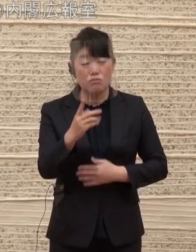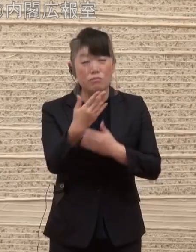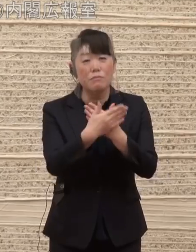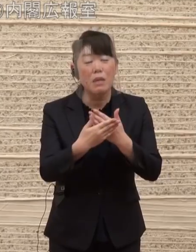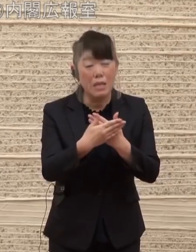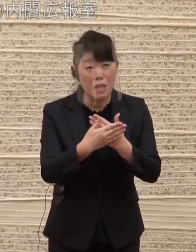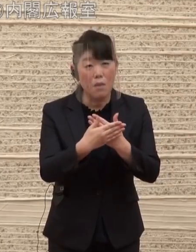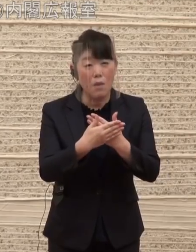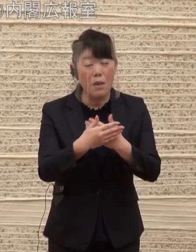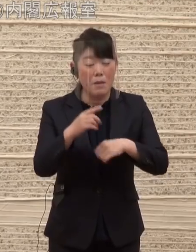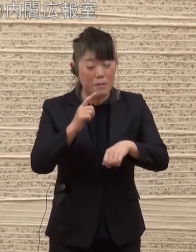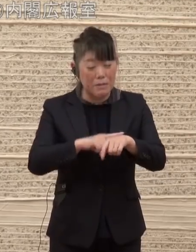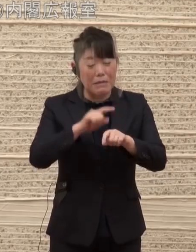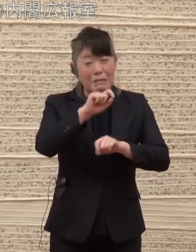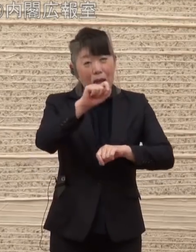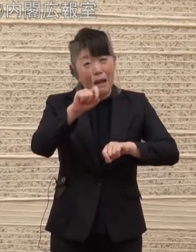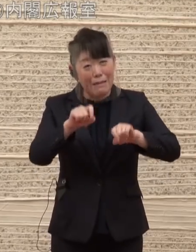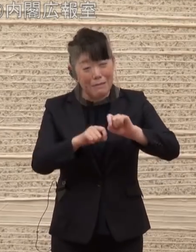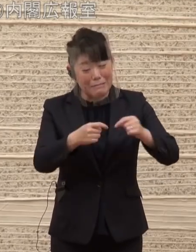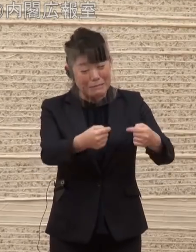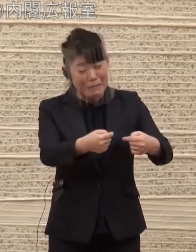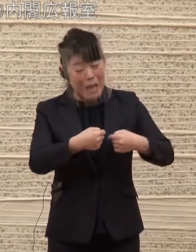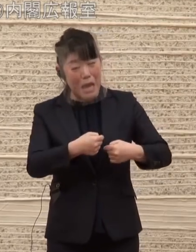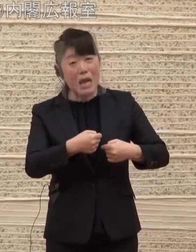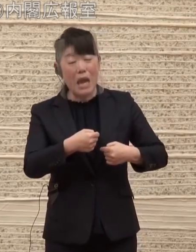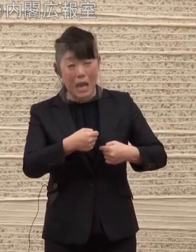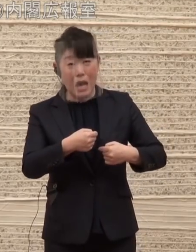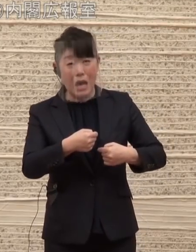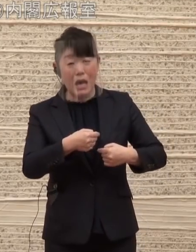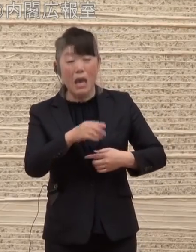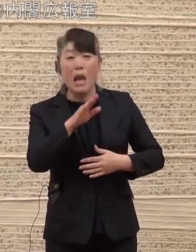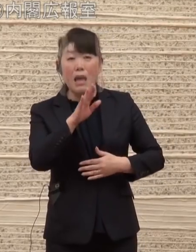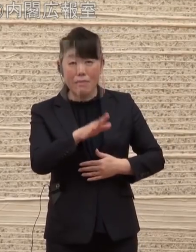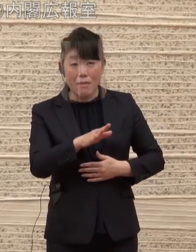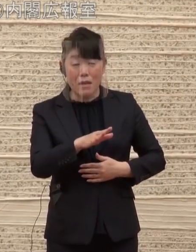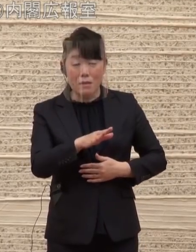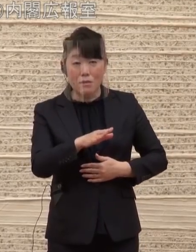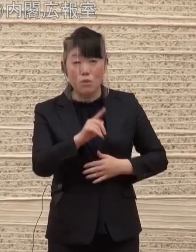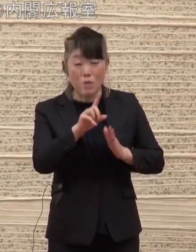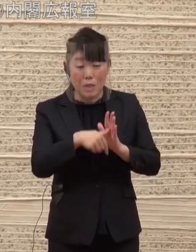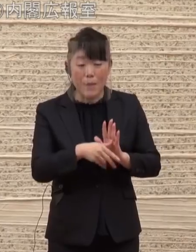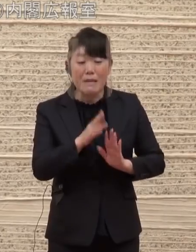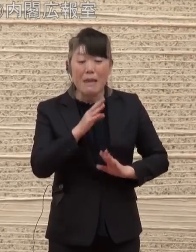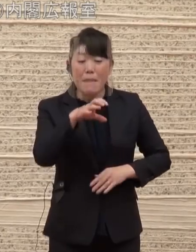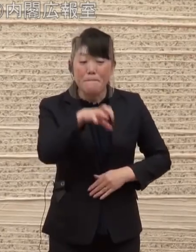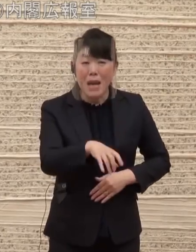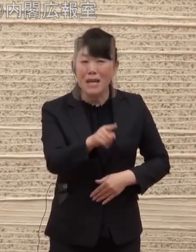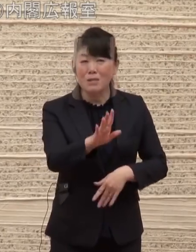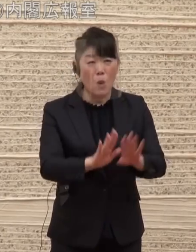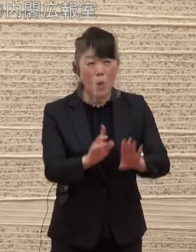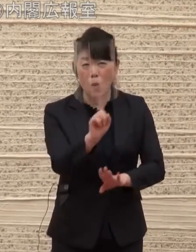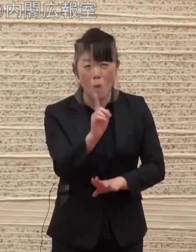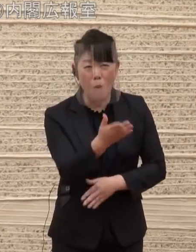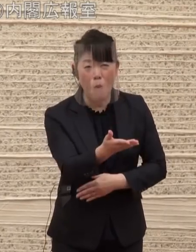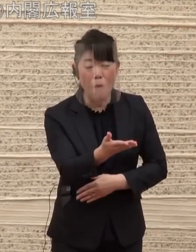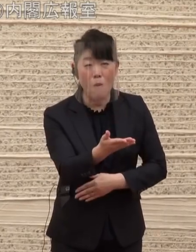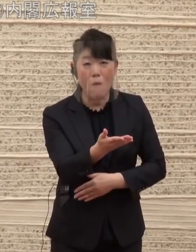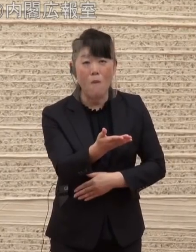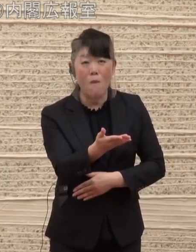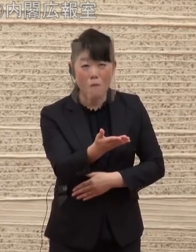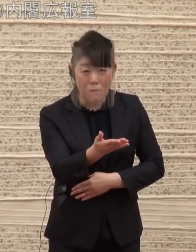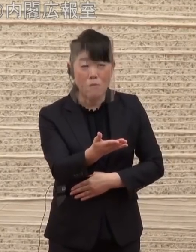時間がかかっているじゃないかというご批判をいただいてたびにですねあの現場の状況をどうなってるんだということを常にあれども